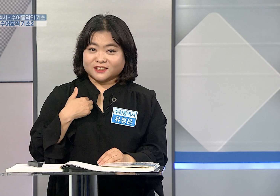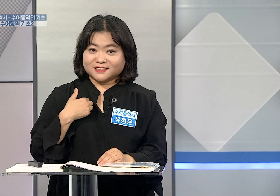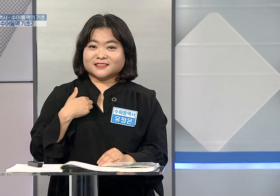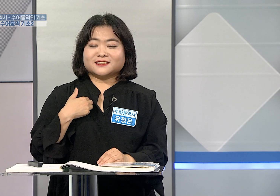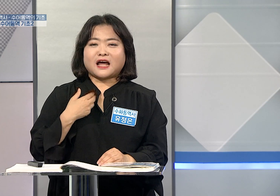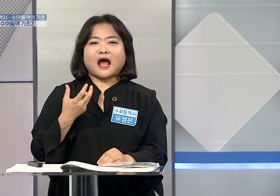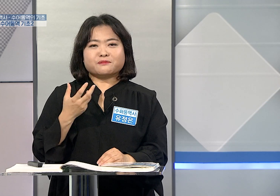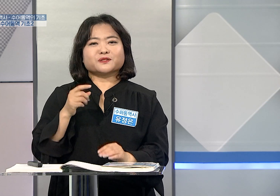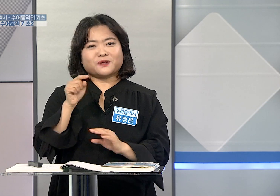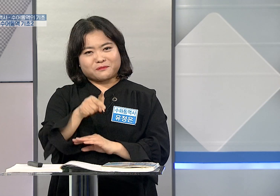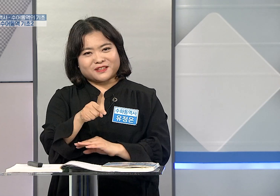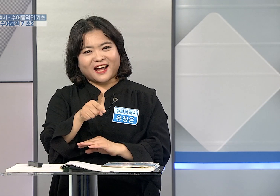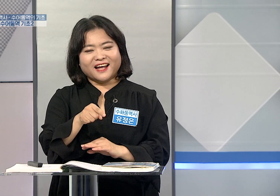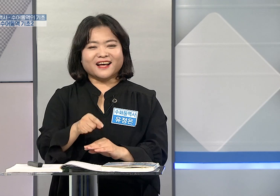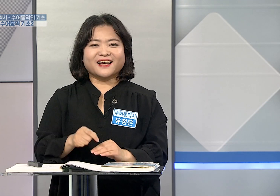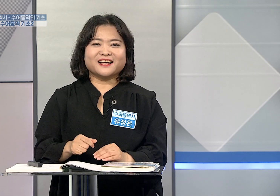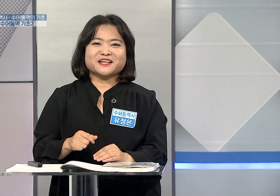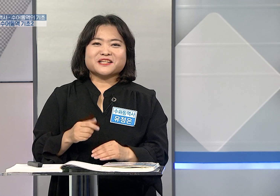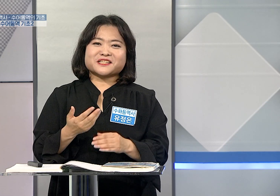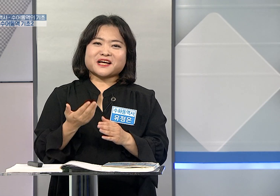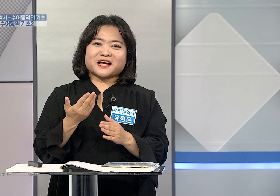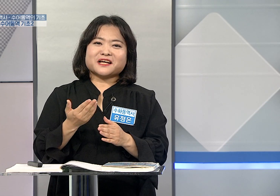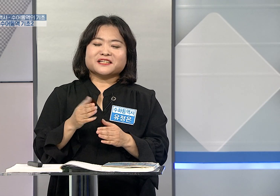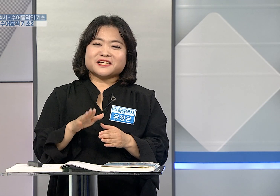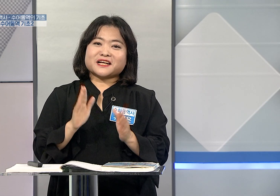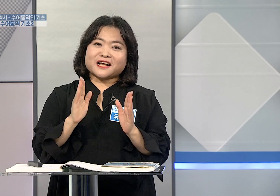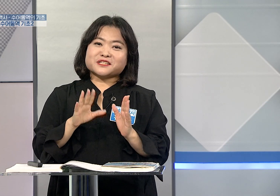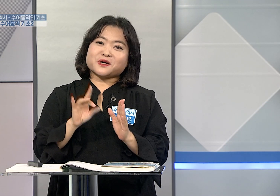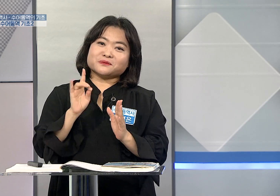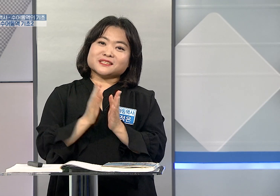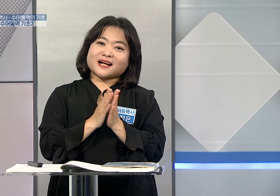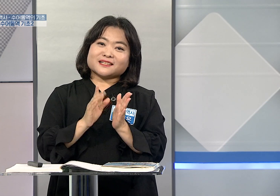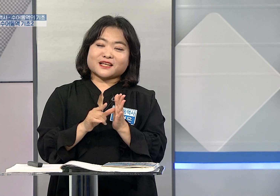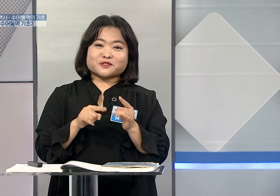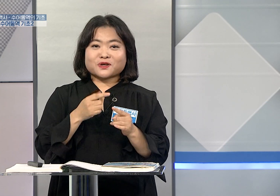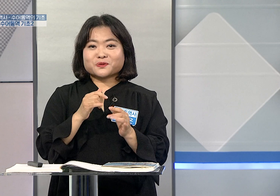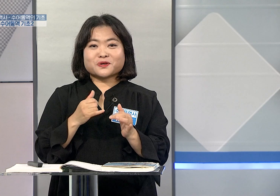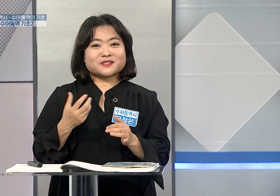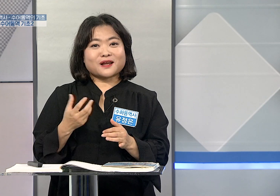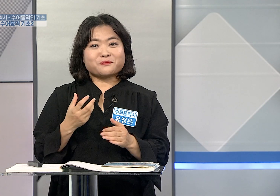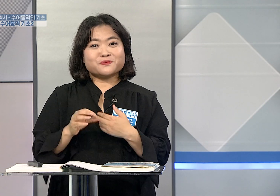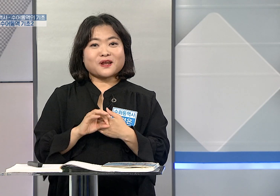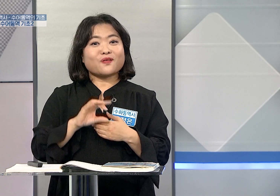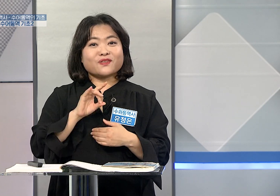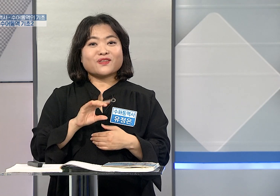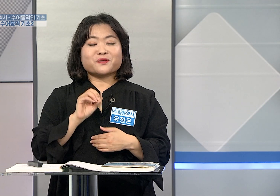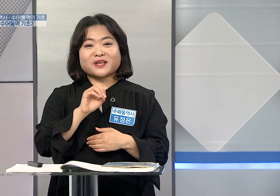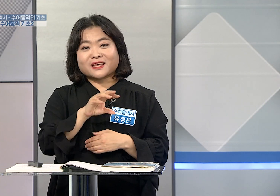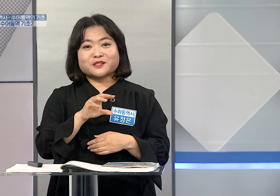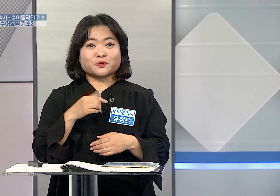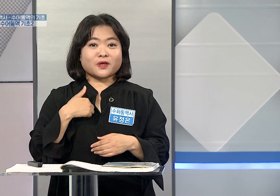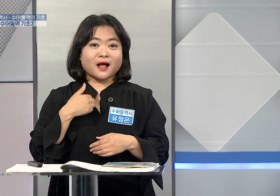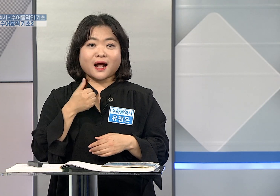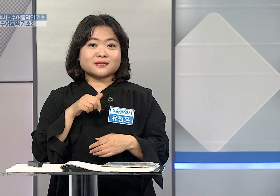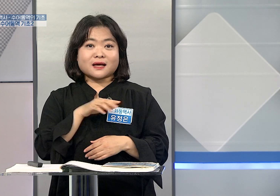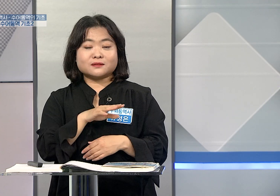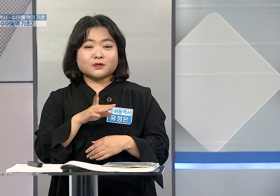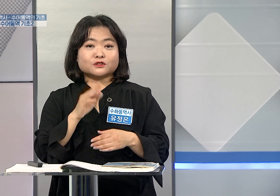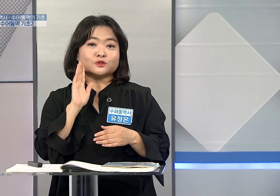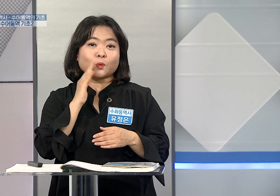저는 아파도 갑니다. 제가 이 강의 처음 시작할 때 수화통역사는 아프면 안 된다고 얘기했죠. 내가 가지 않으면 그